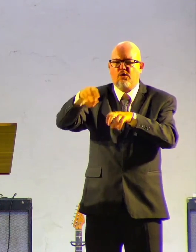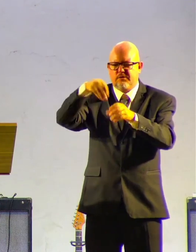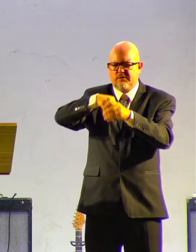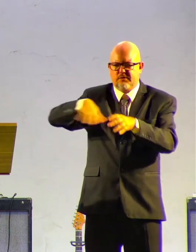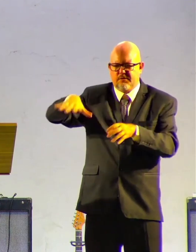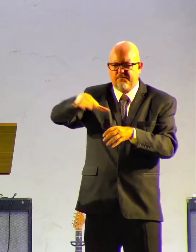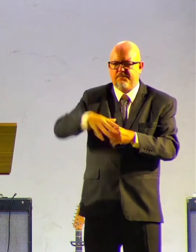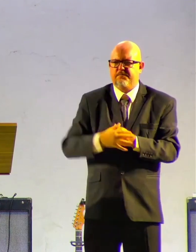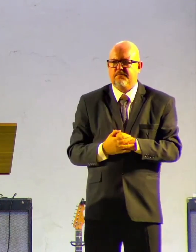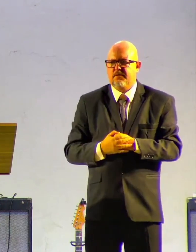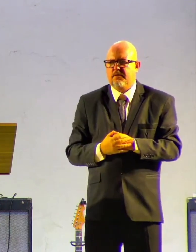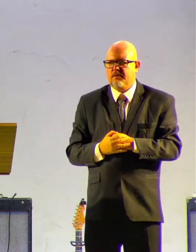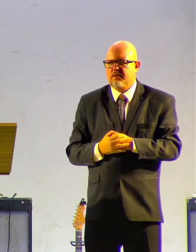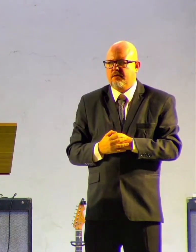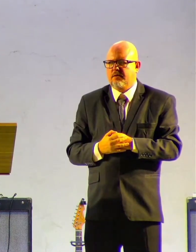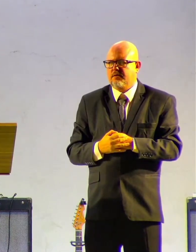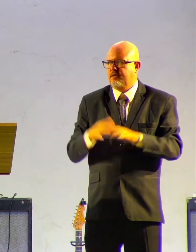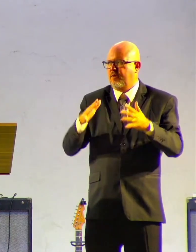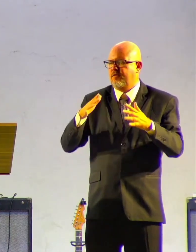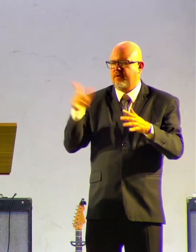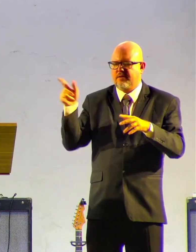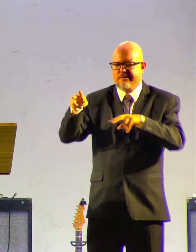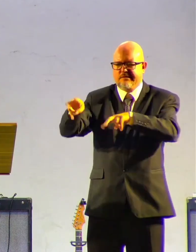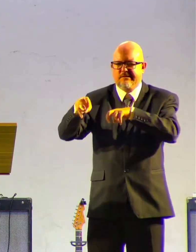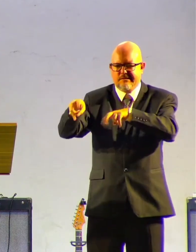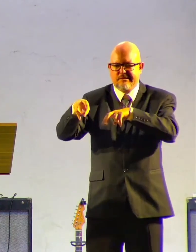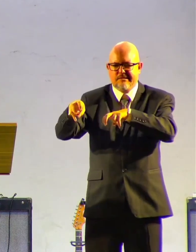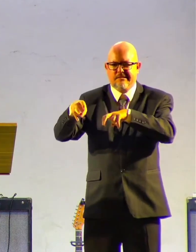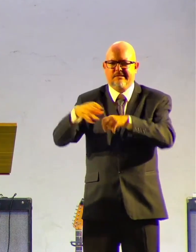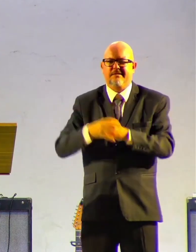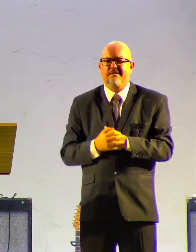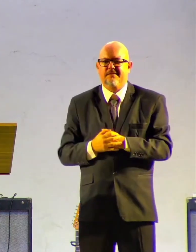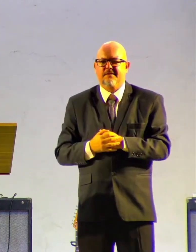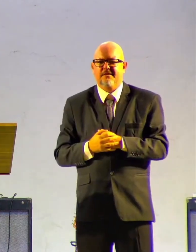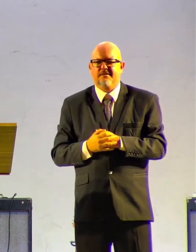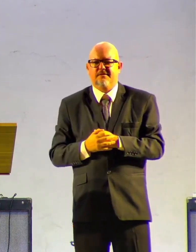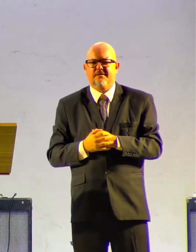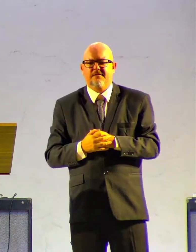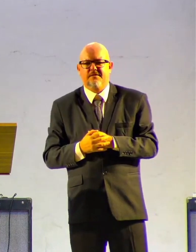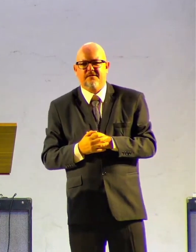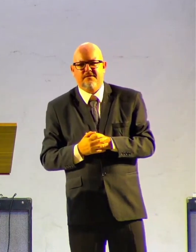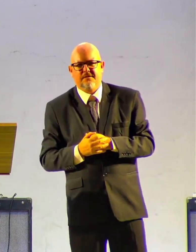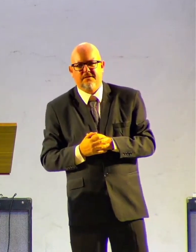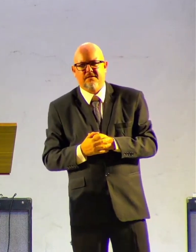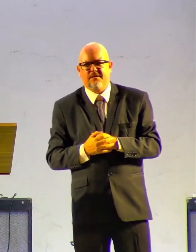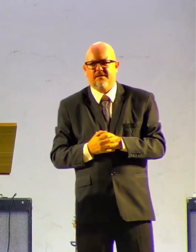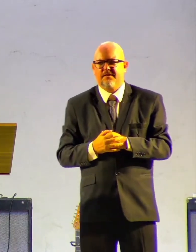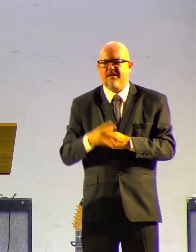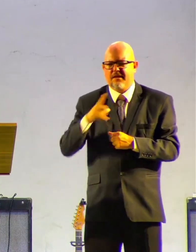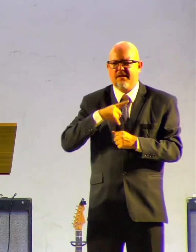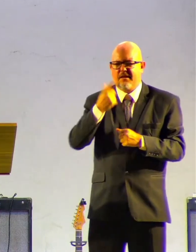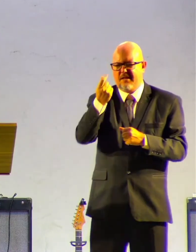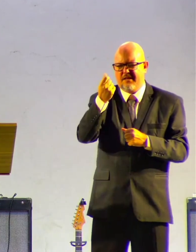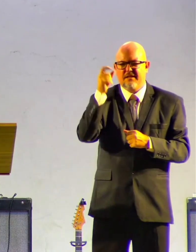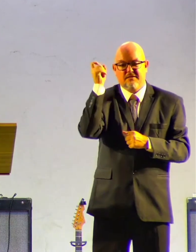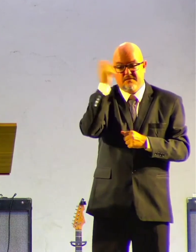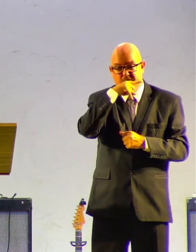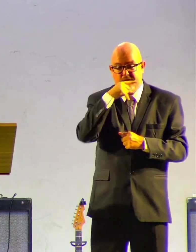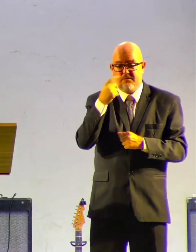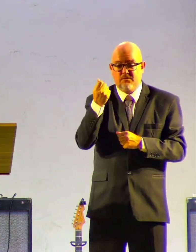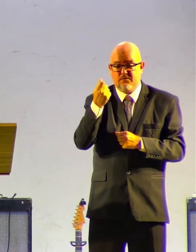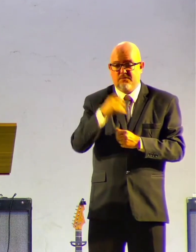região rural, talvez o mais caipira de todos os seminaristas. Uma situação econômica muito